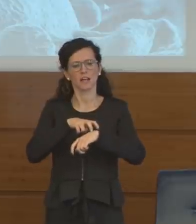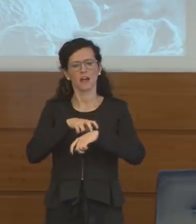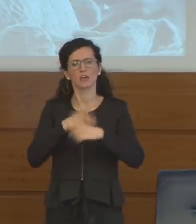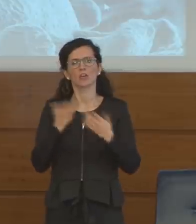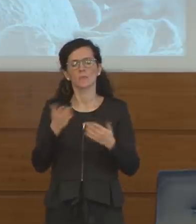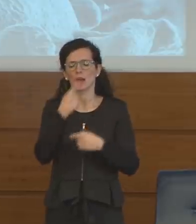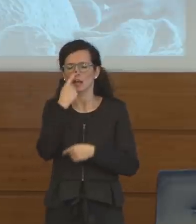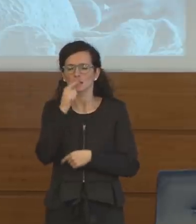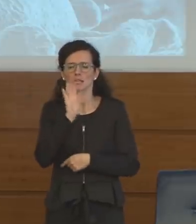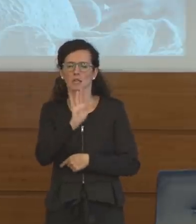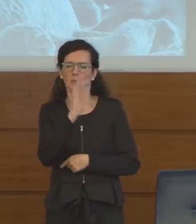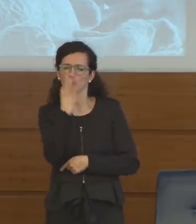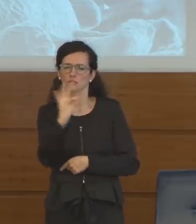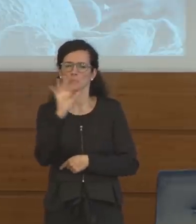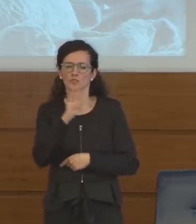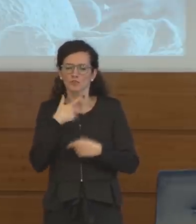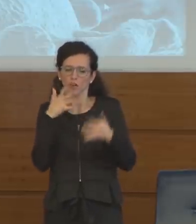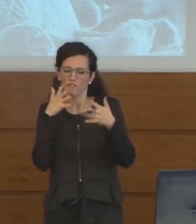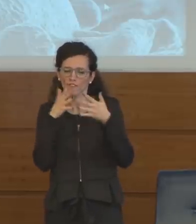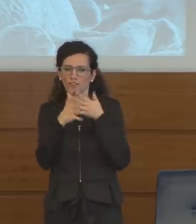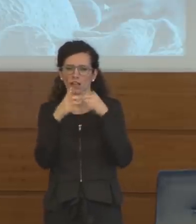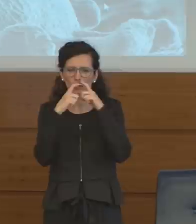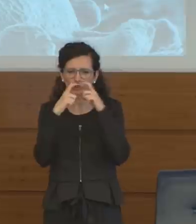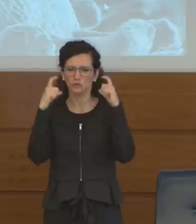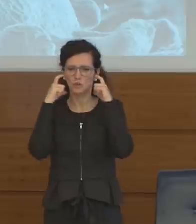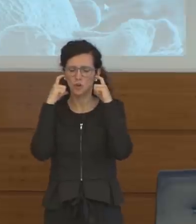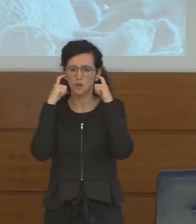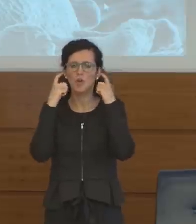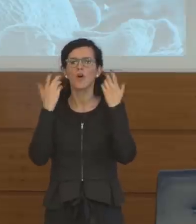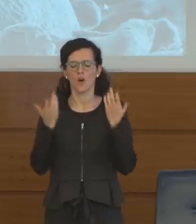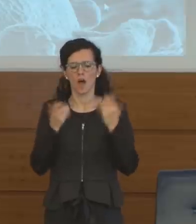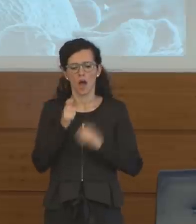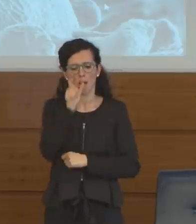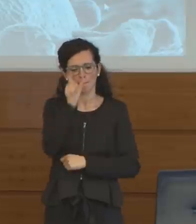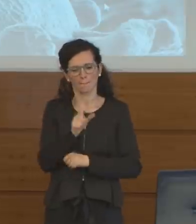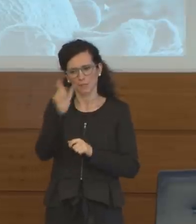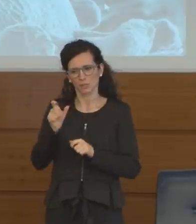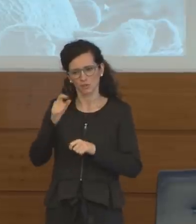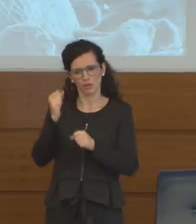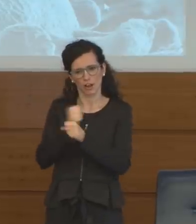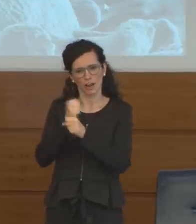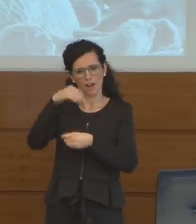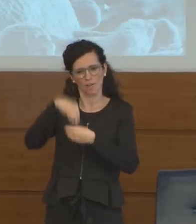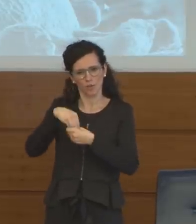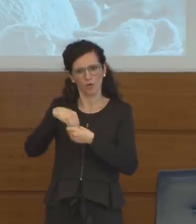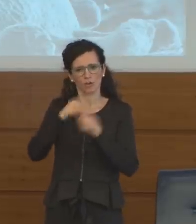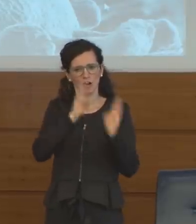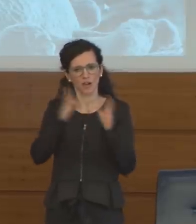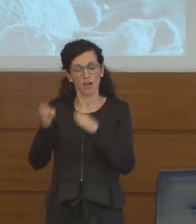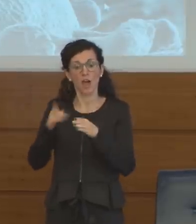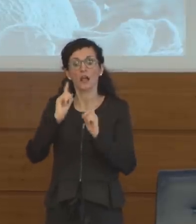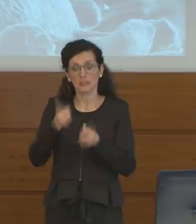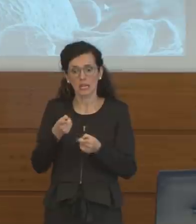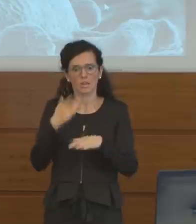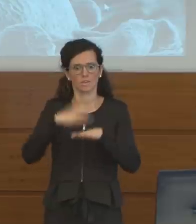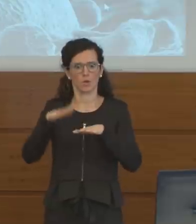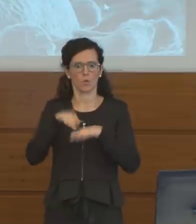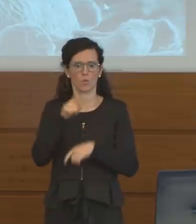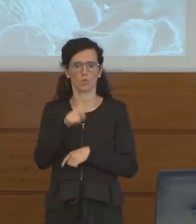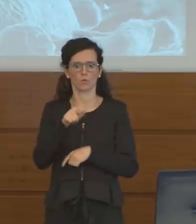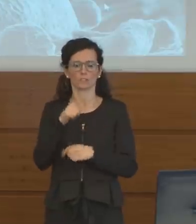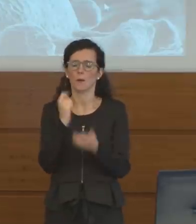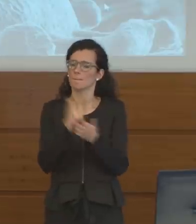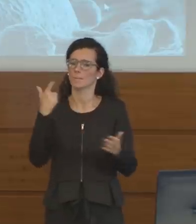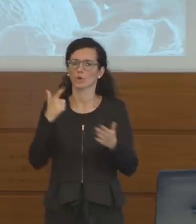estremamente sofisticate che hanno dei filtri, ed è chiaro che il personale delle malattie infettive deve essere dotato di queste mascherine, perché deve